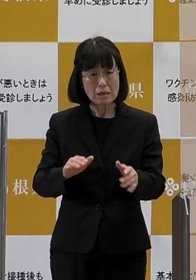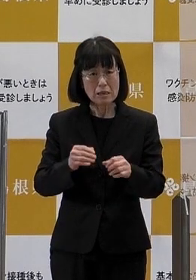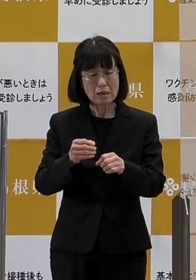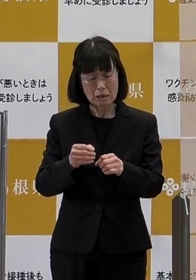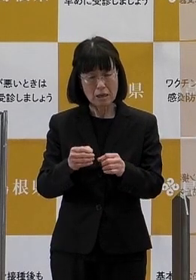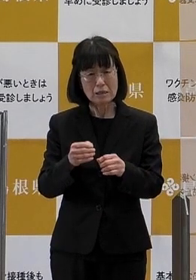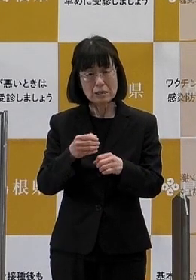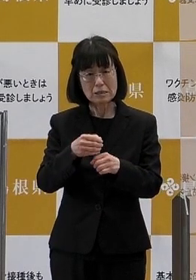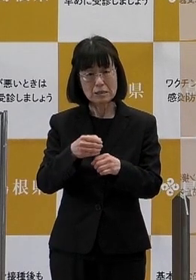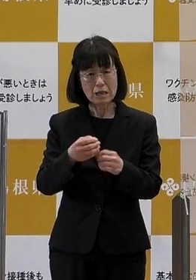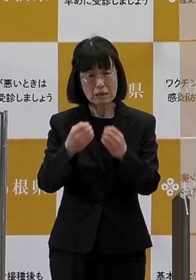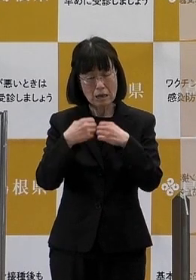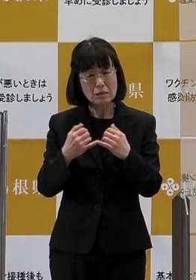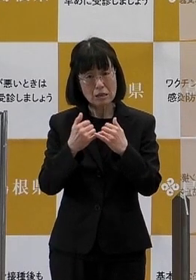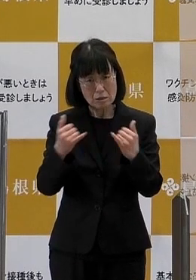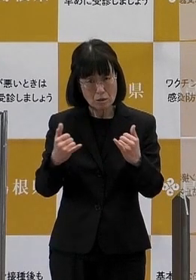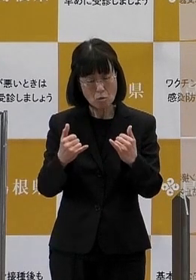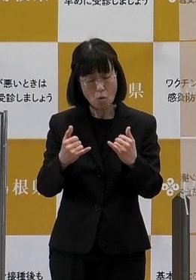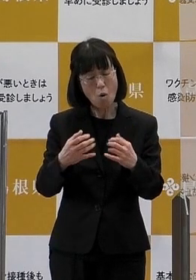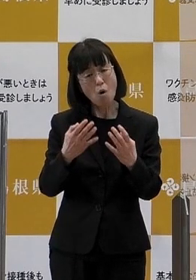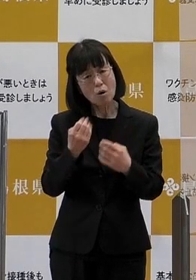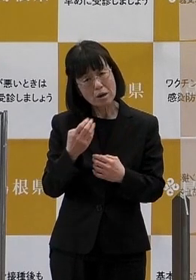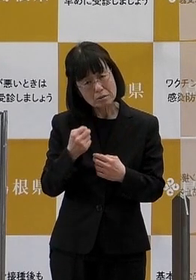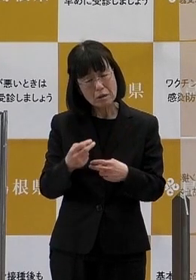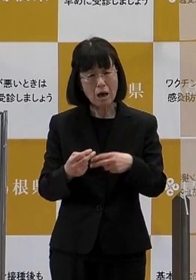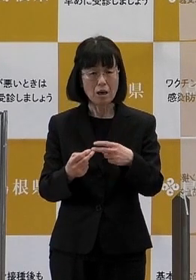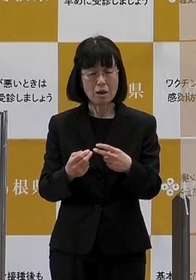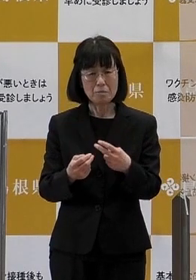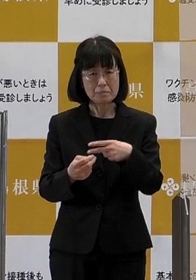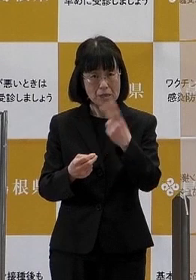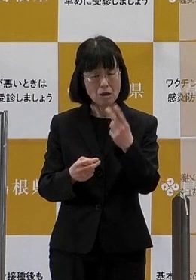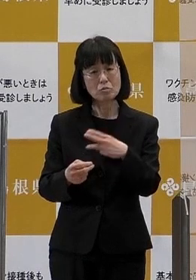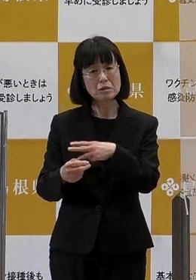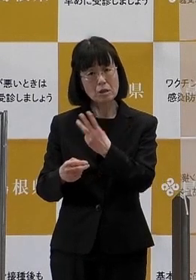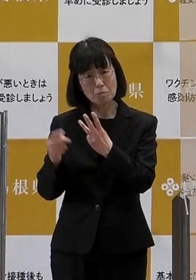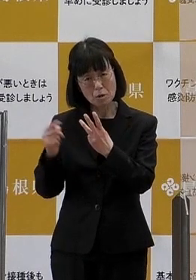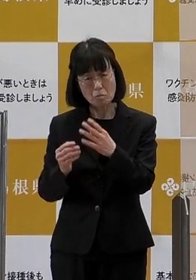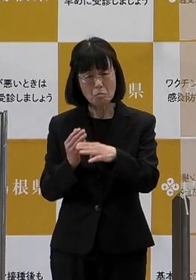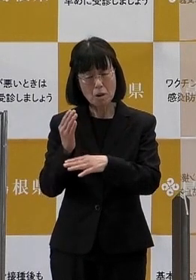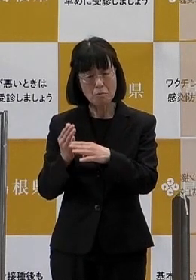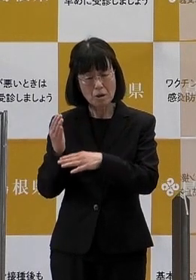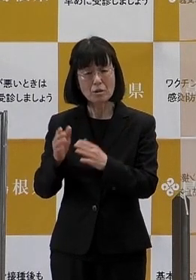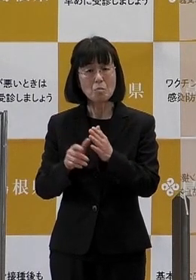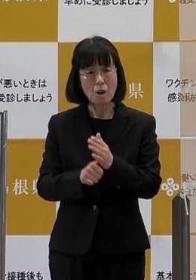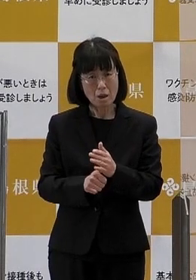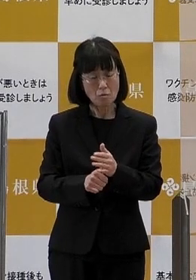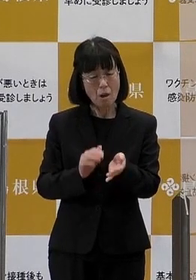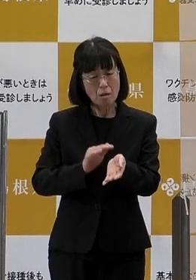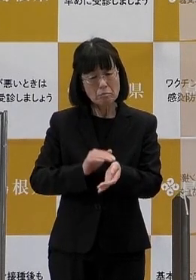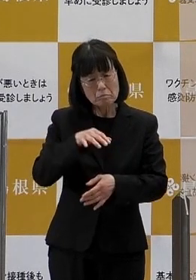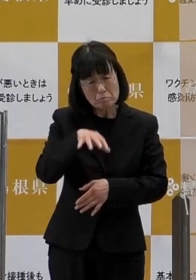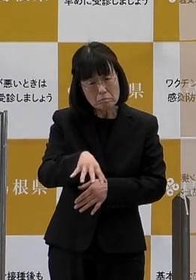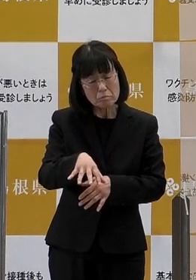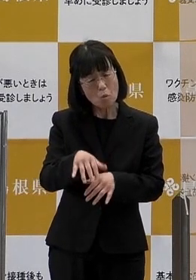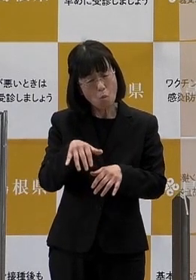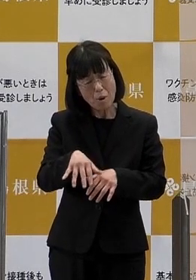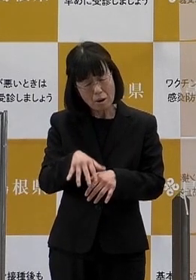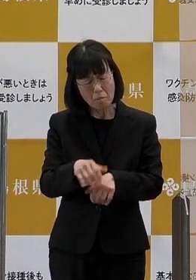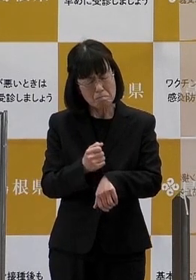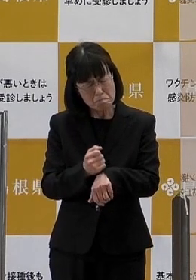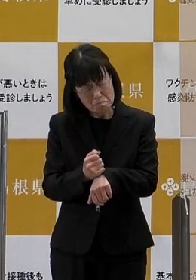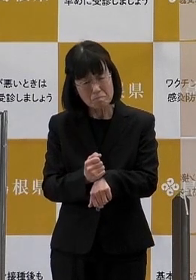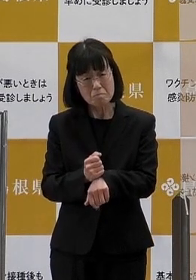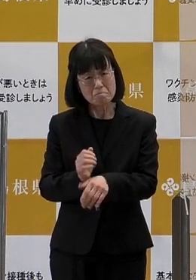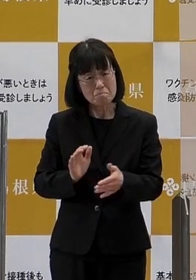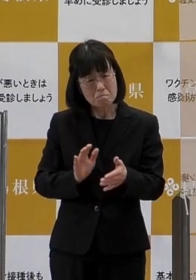染者数が200人300人と増加した場合には医療提供体制に大きな負荷が生じ